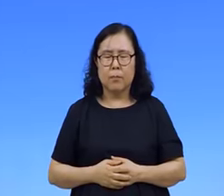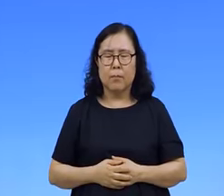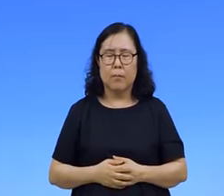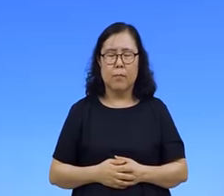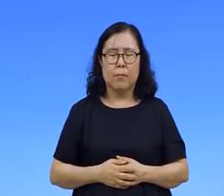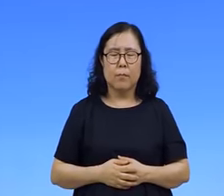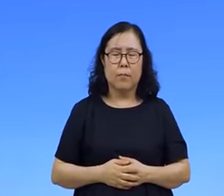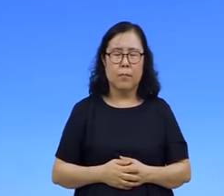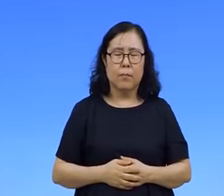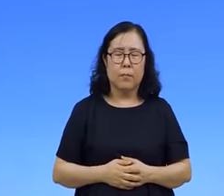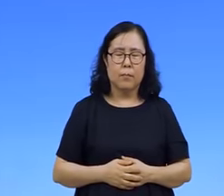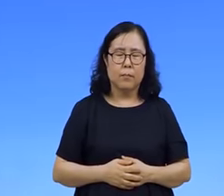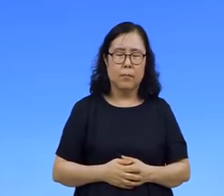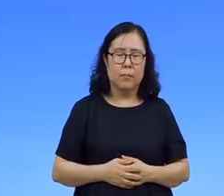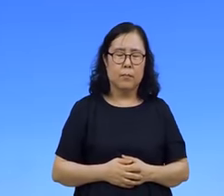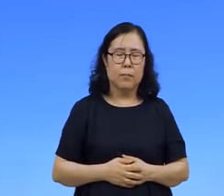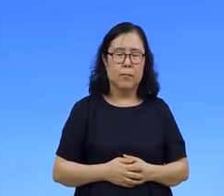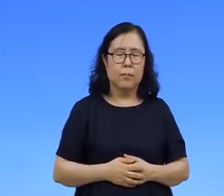딸지라도